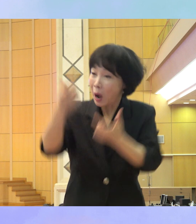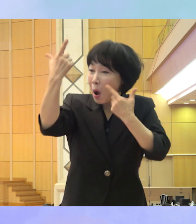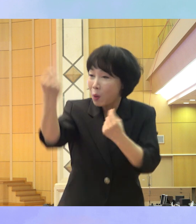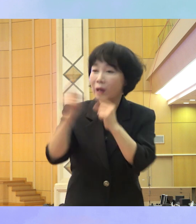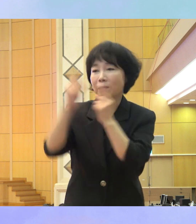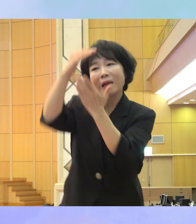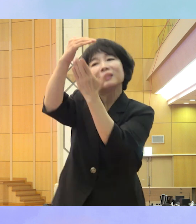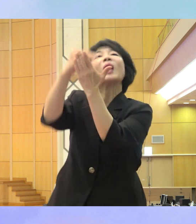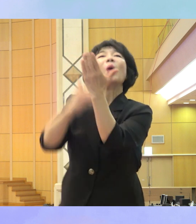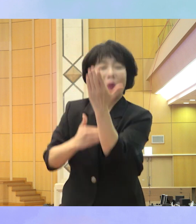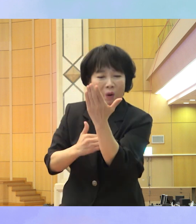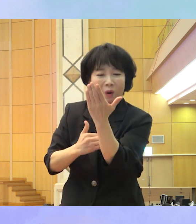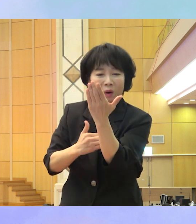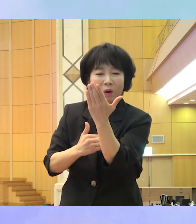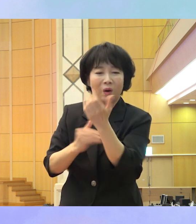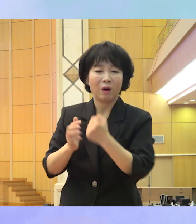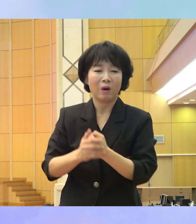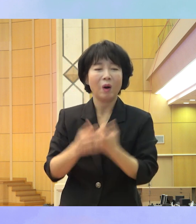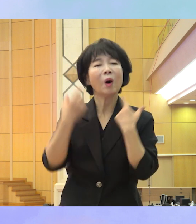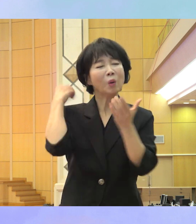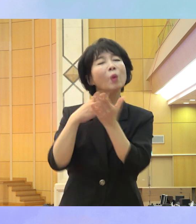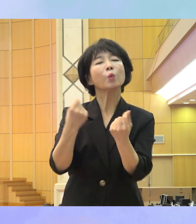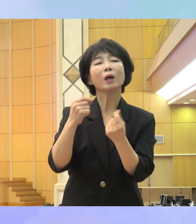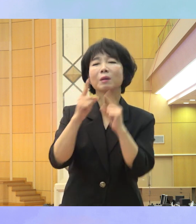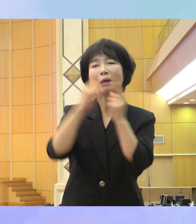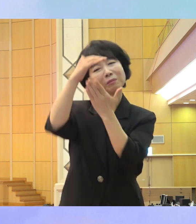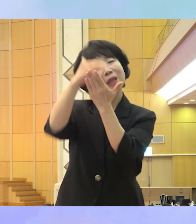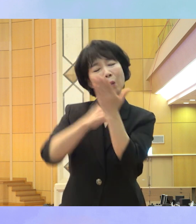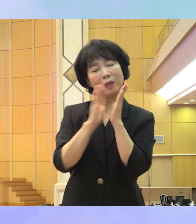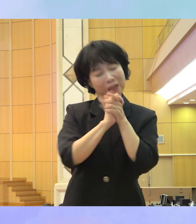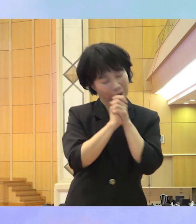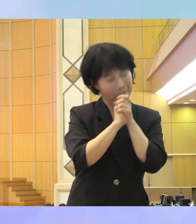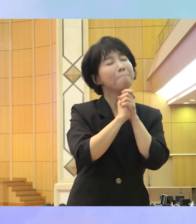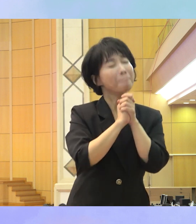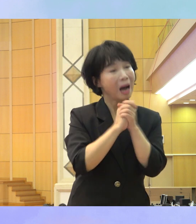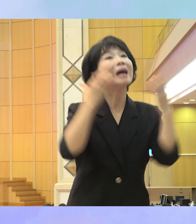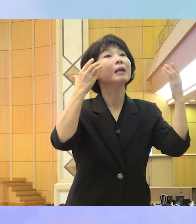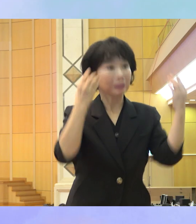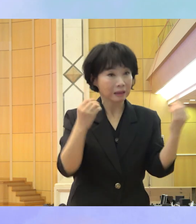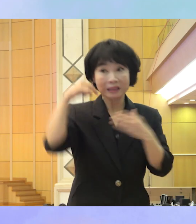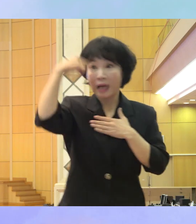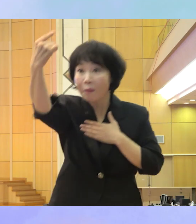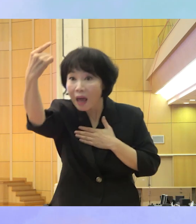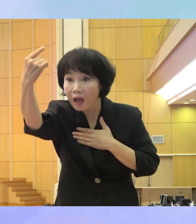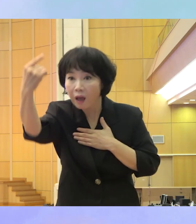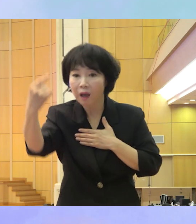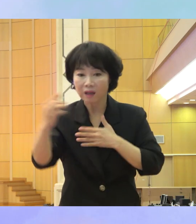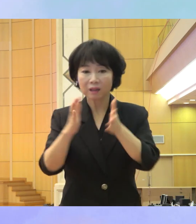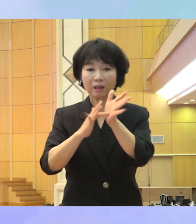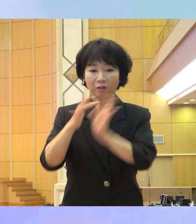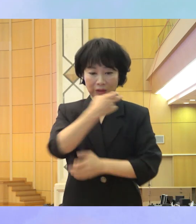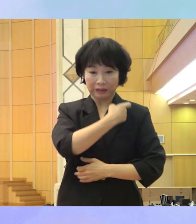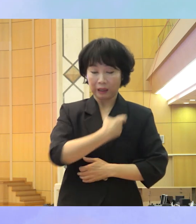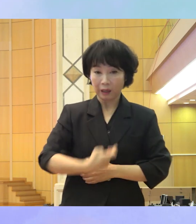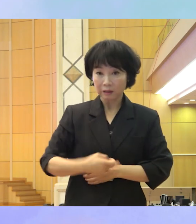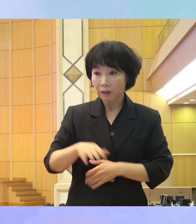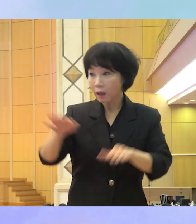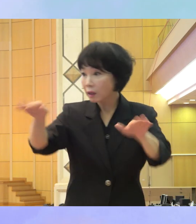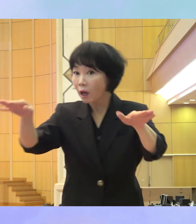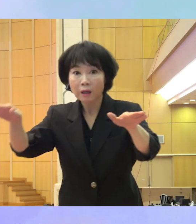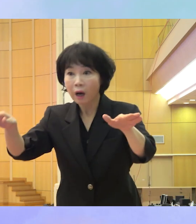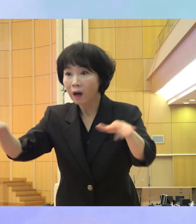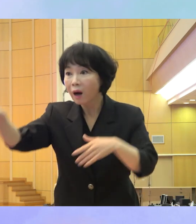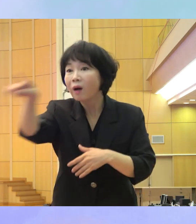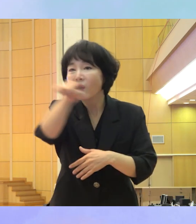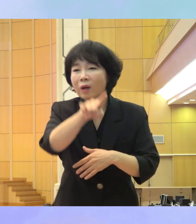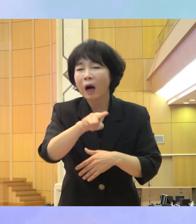똑같은 내용으로 세 번째 같은 말씀으로 기도하신 후 이에 제자들에게 오사 이르시되